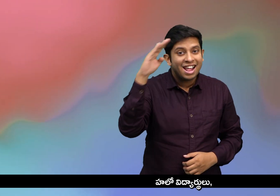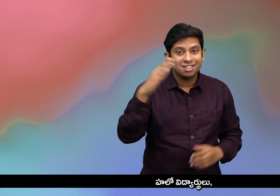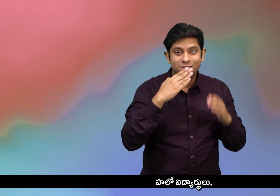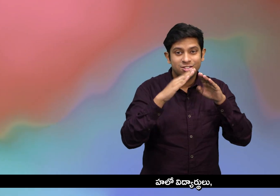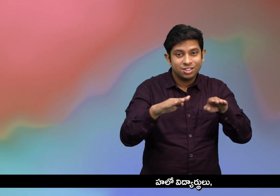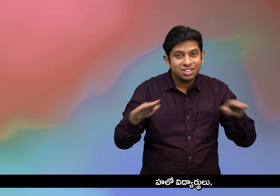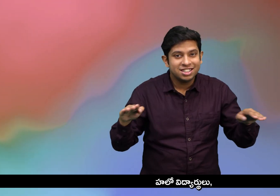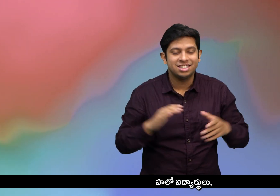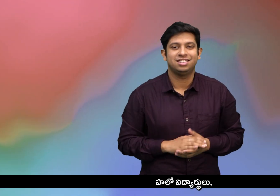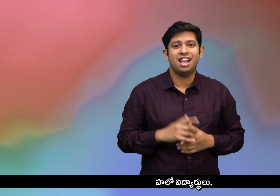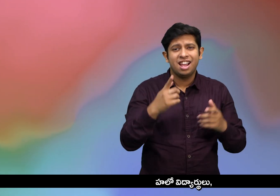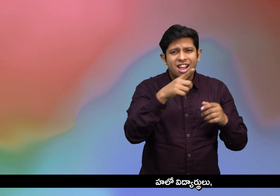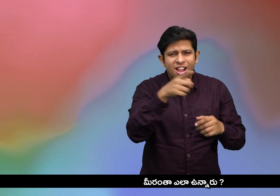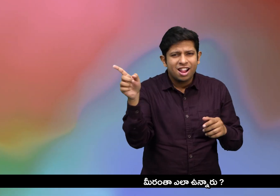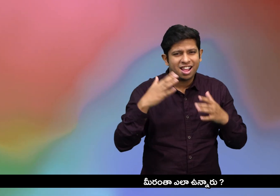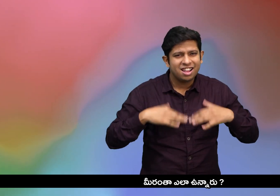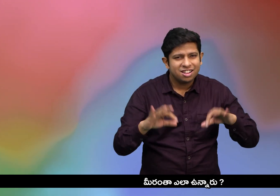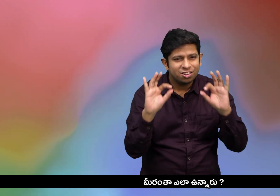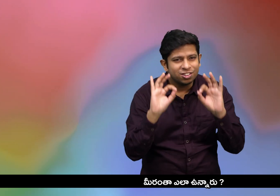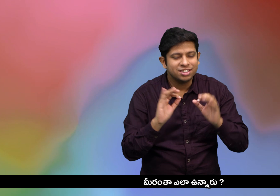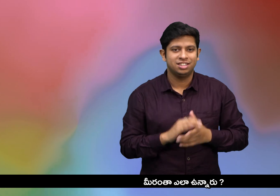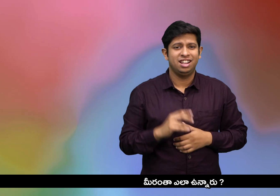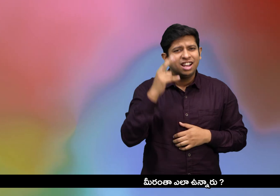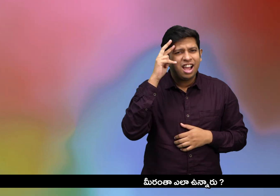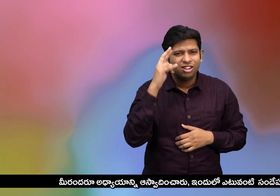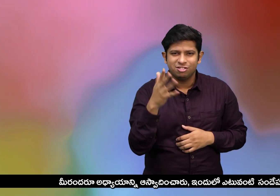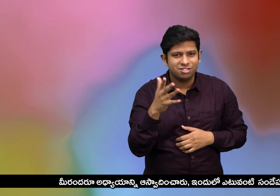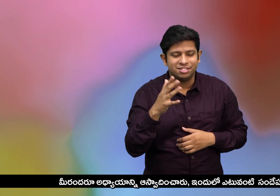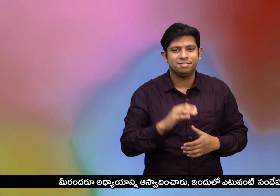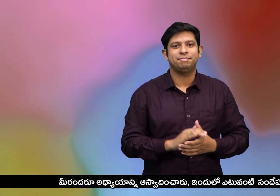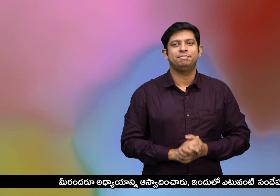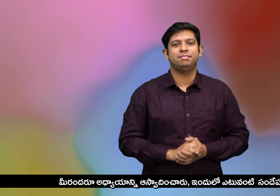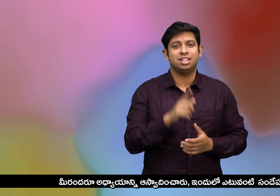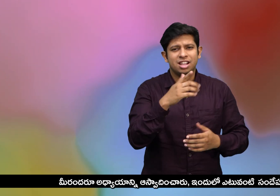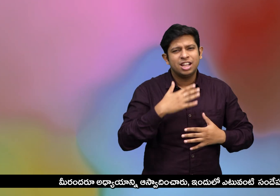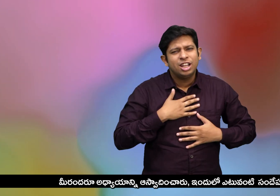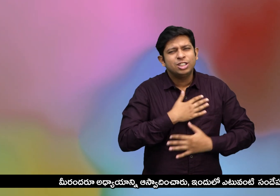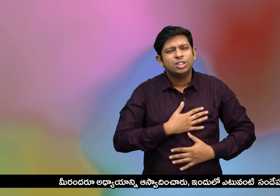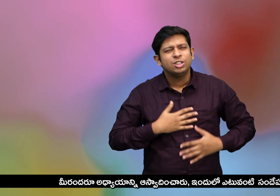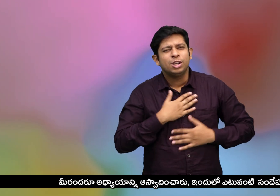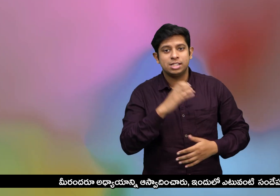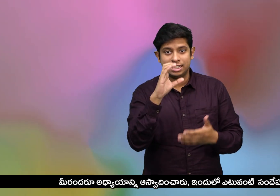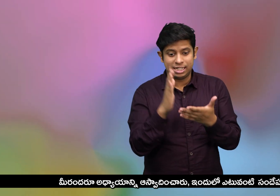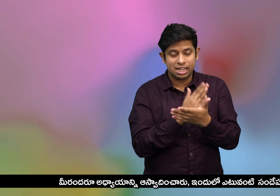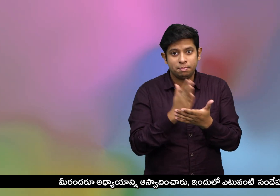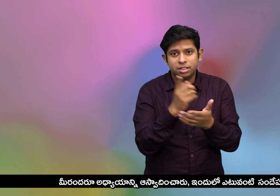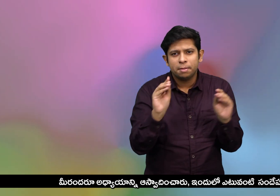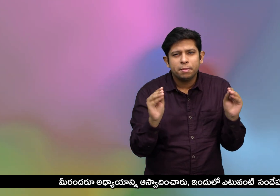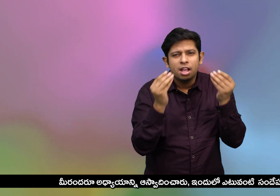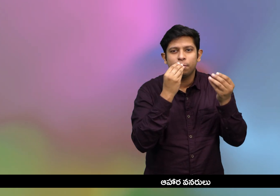హలో విద్యార్థులు, మీరంతా ఎలా ఉన్నారు? మీరందరూ అధ్యాయాన్ని ఆస్వాదించారు. ఇందులో ఎటువంటి సందేహం లేదు.